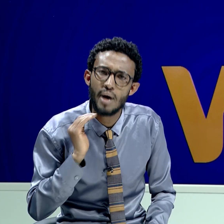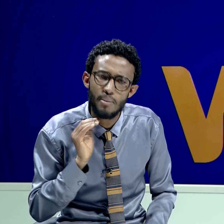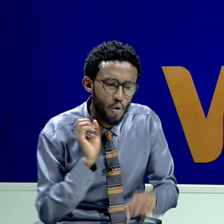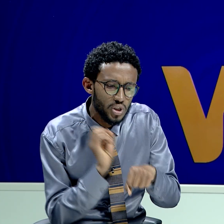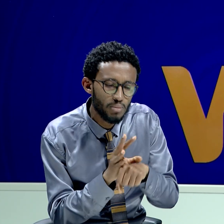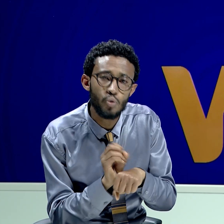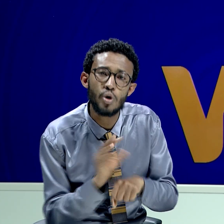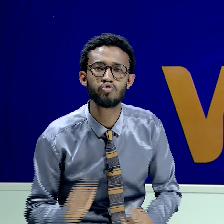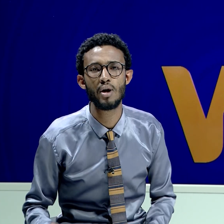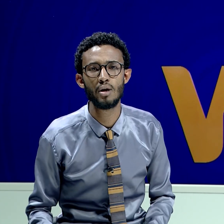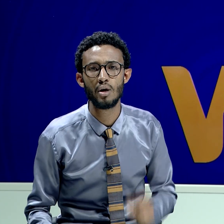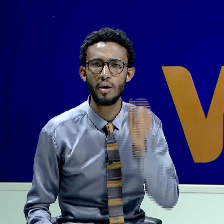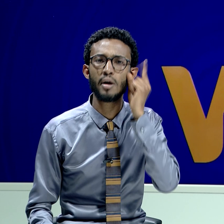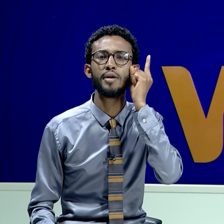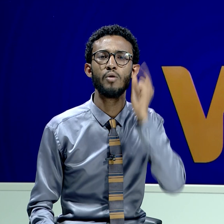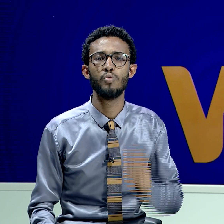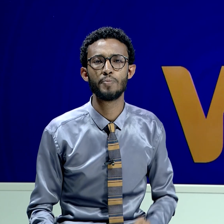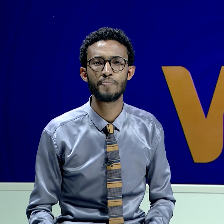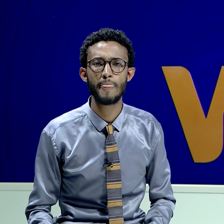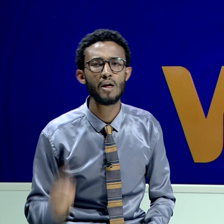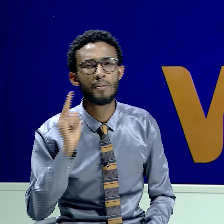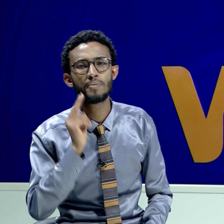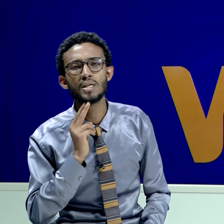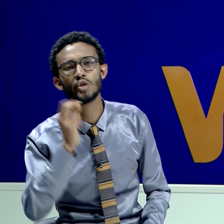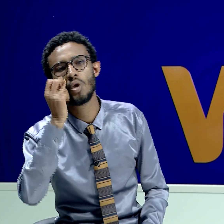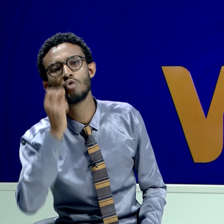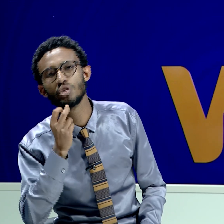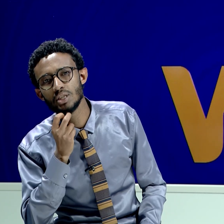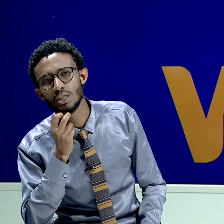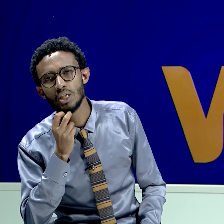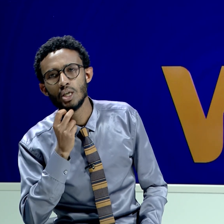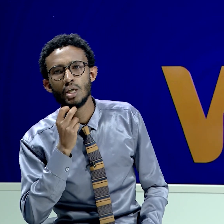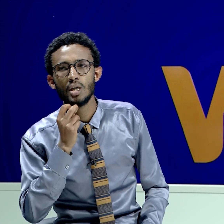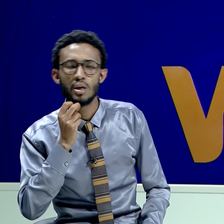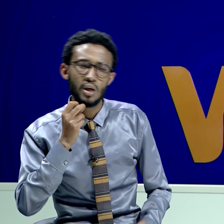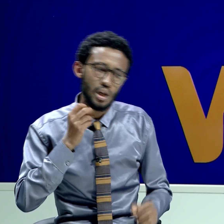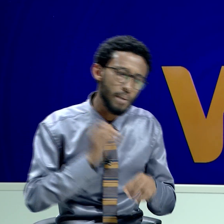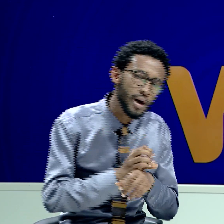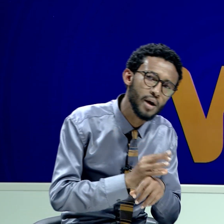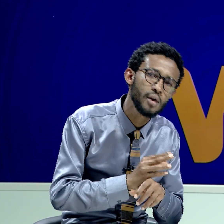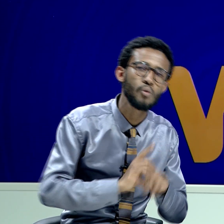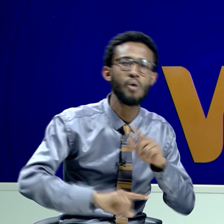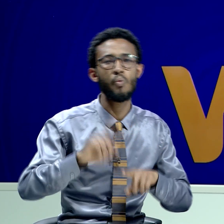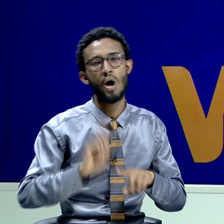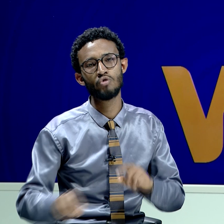ቢበል ብሎ ሲመክሯቸዋል ያረዳሉ መስበሰንት ወላጆችስ ለመምከር ቆንቋ